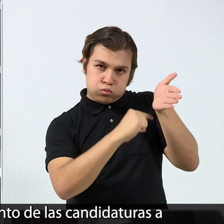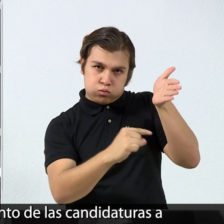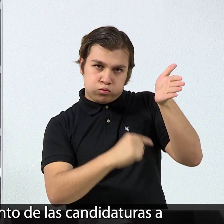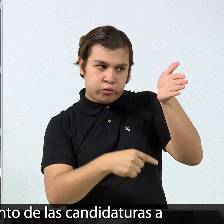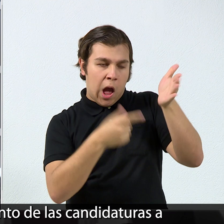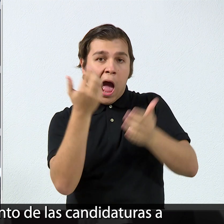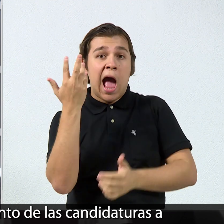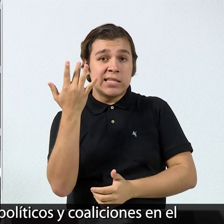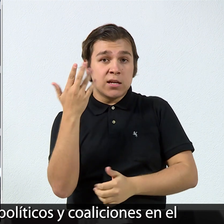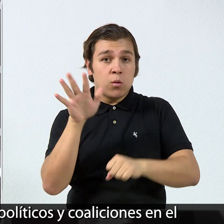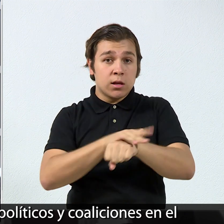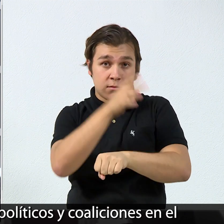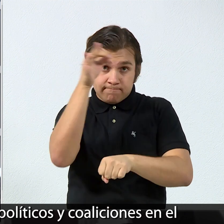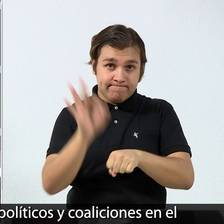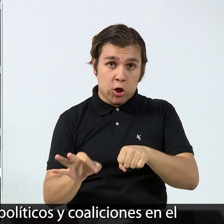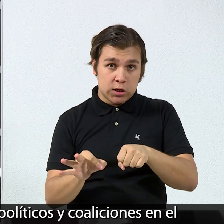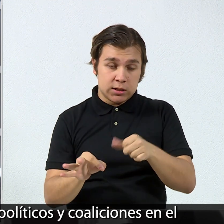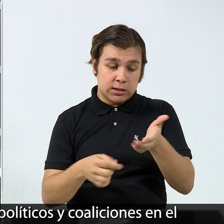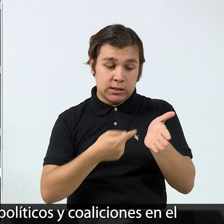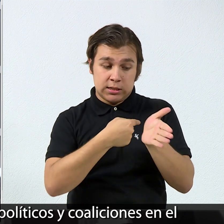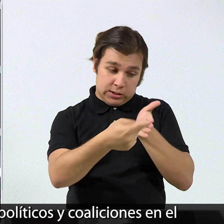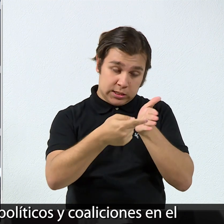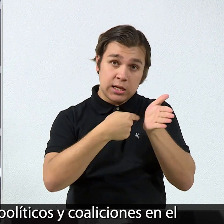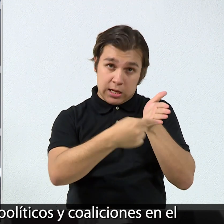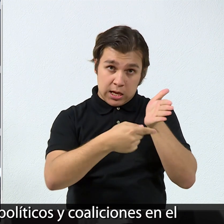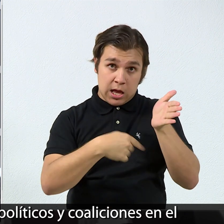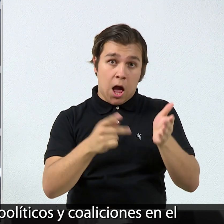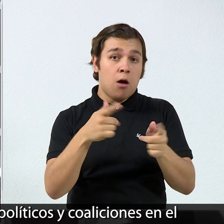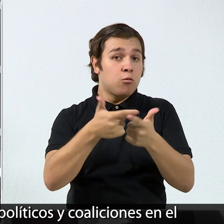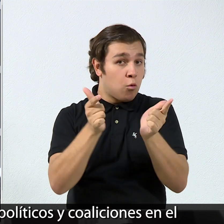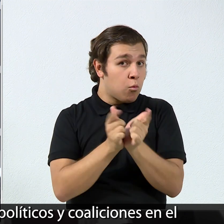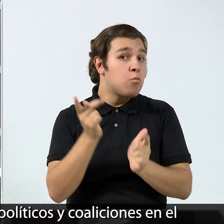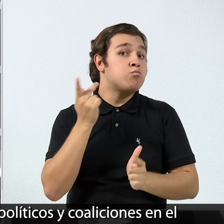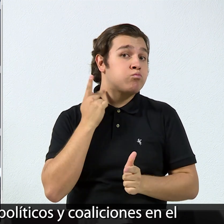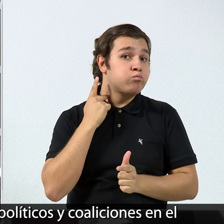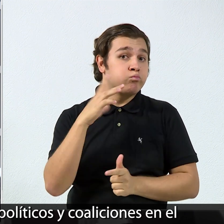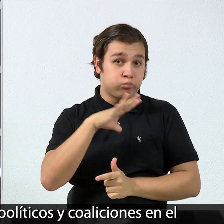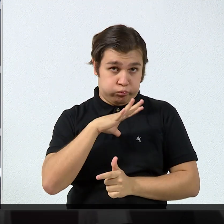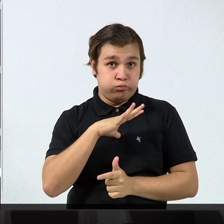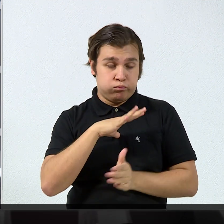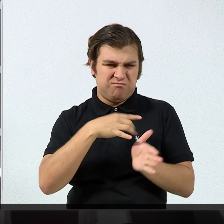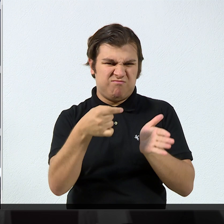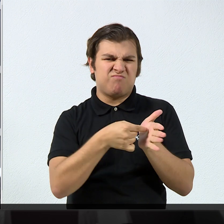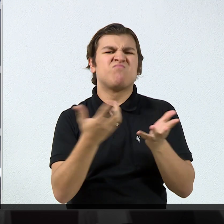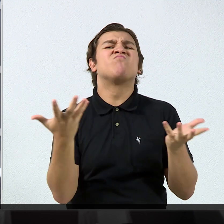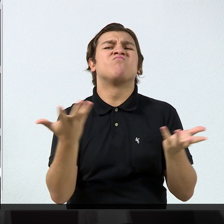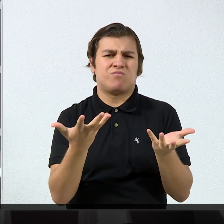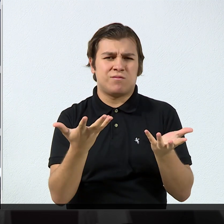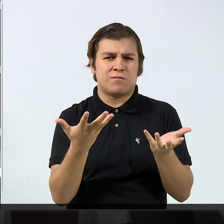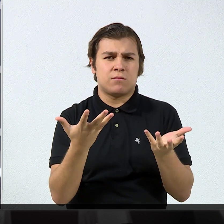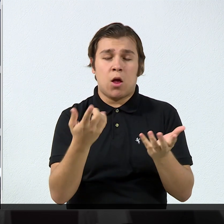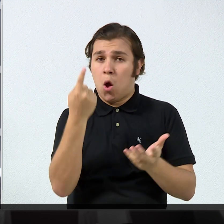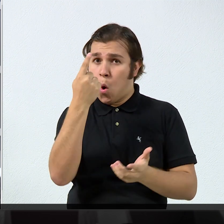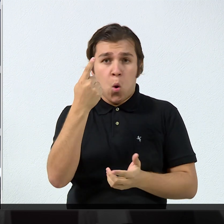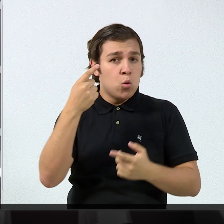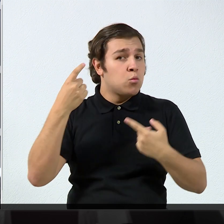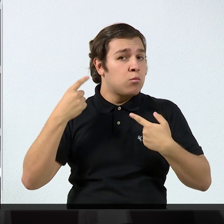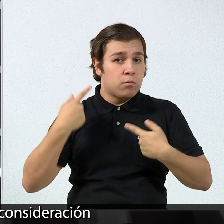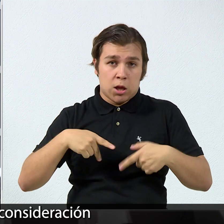a presidentes municipales que postulen los partidos políticos y coaliciones en el Estado deberá ser de un mismo